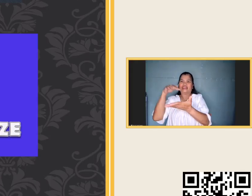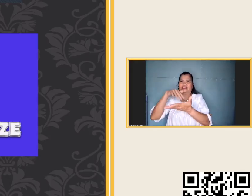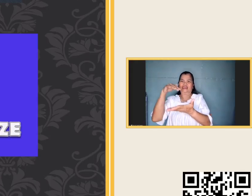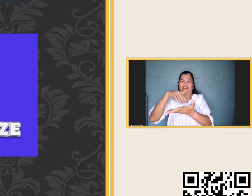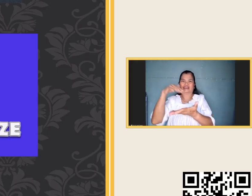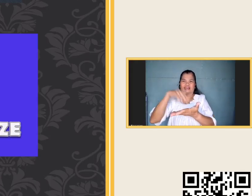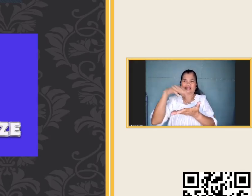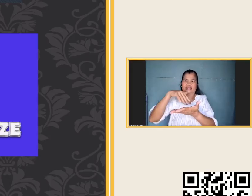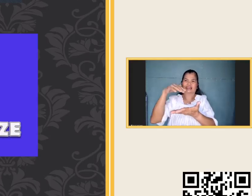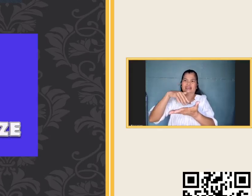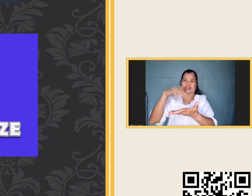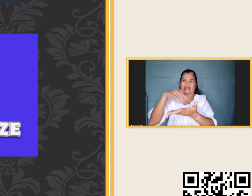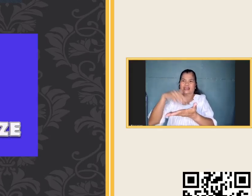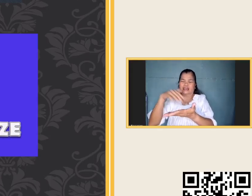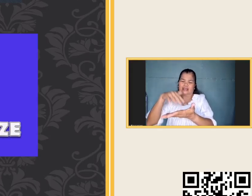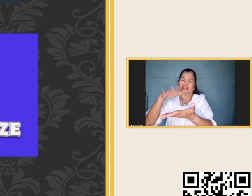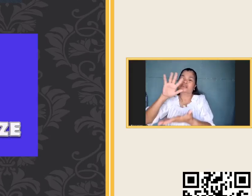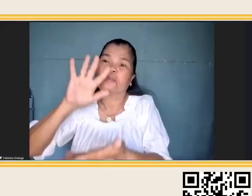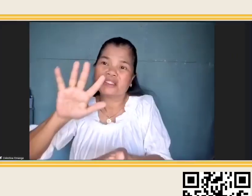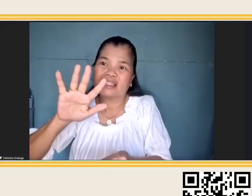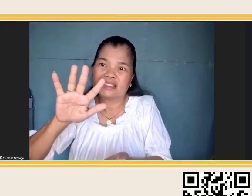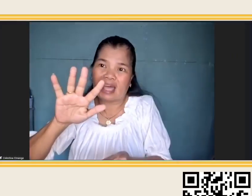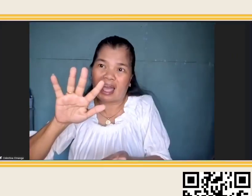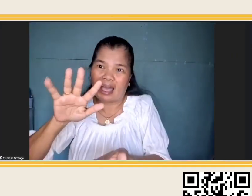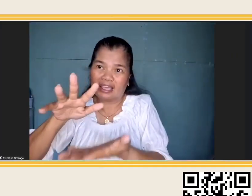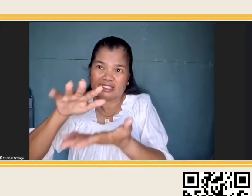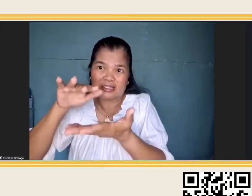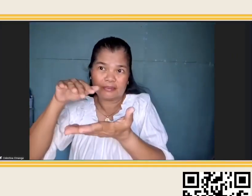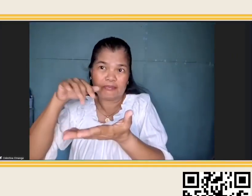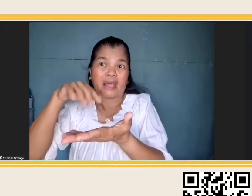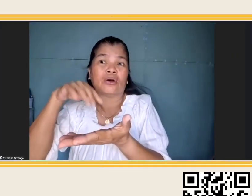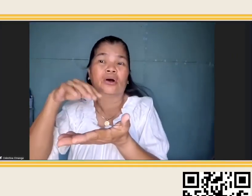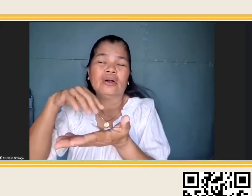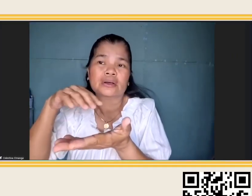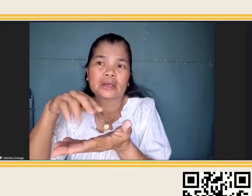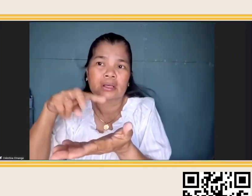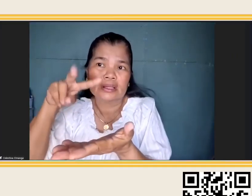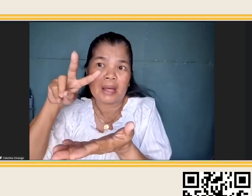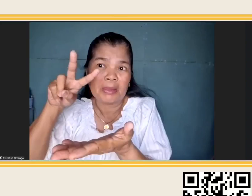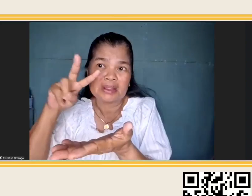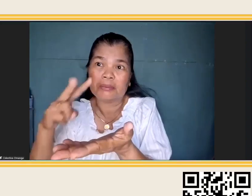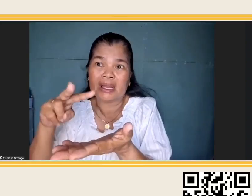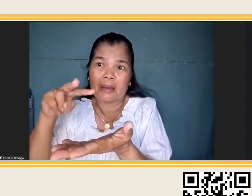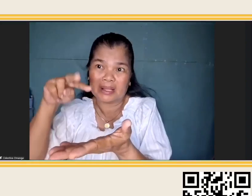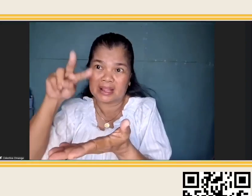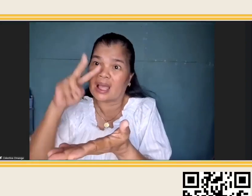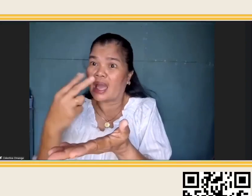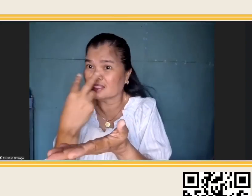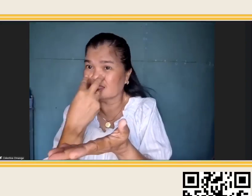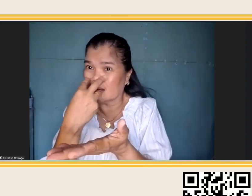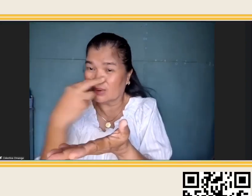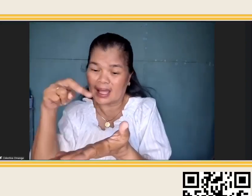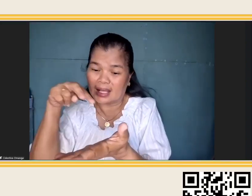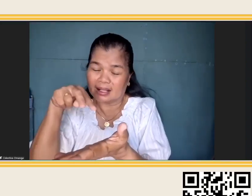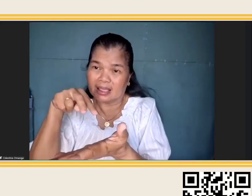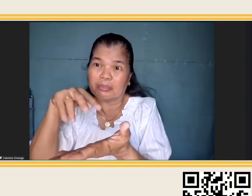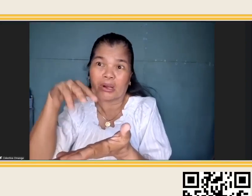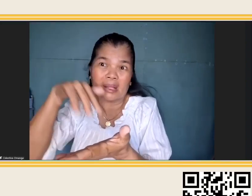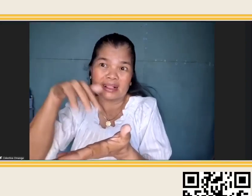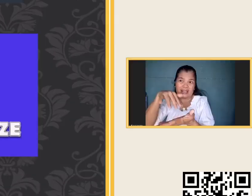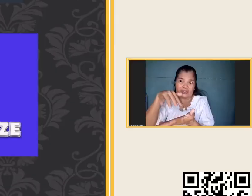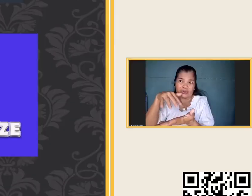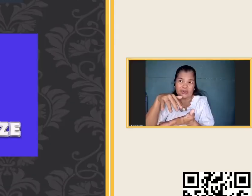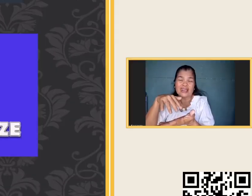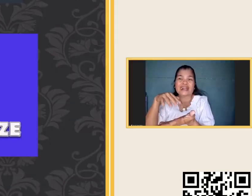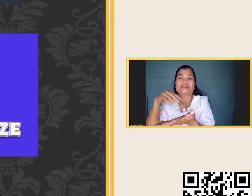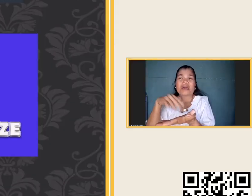Study. This represents the eyes, pero Dapat, di ba, dapat eyes, dalawa lang, ganyan. Pero